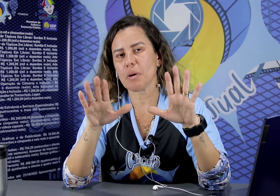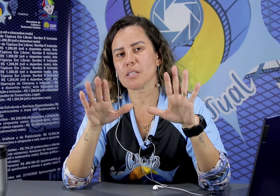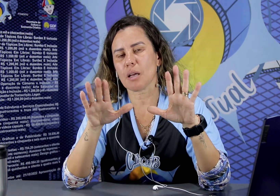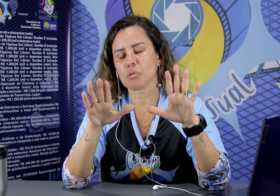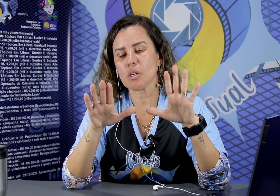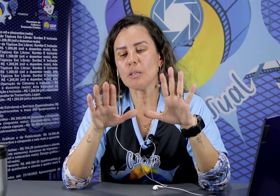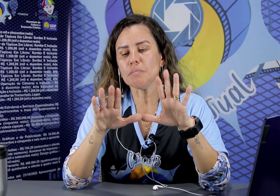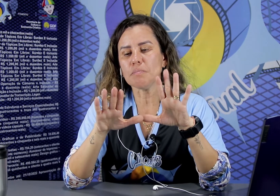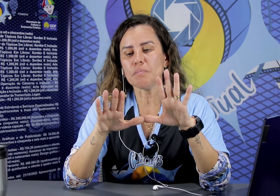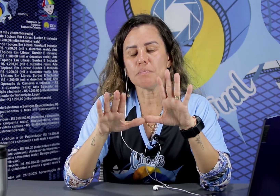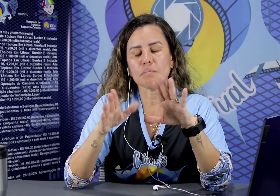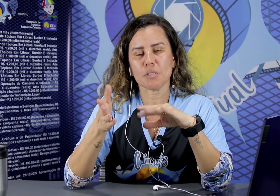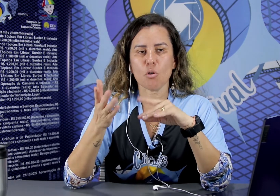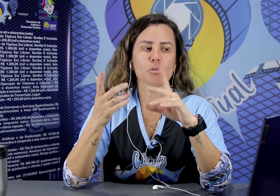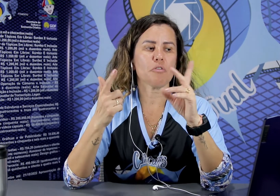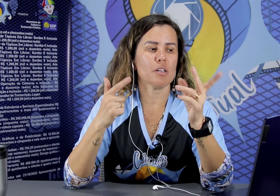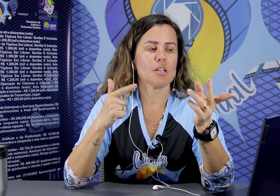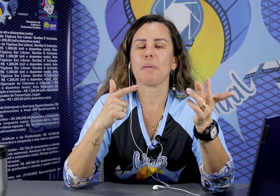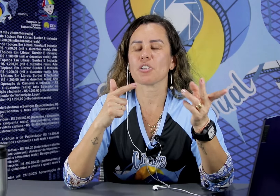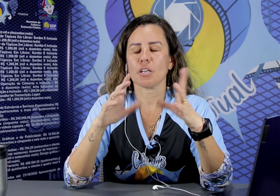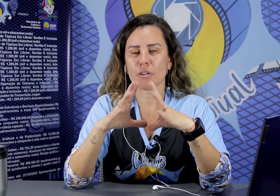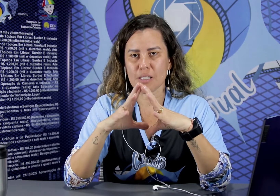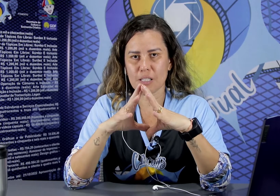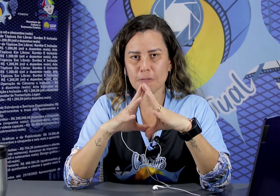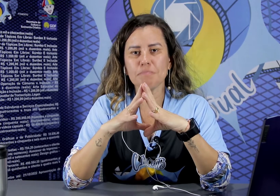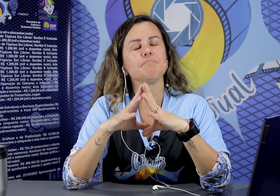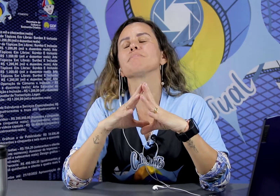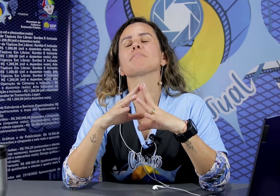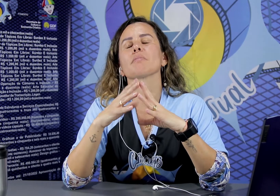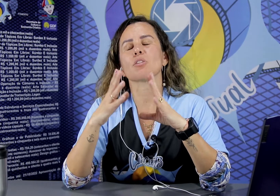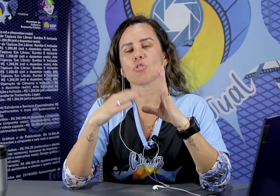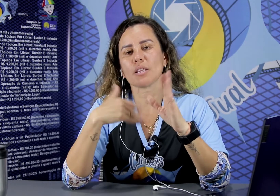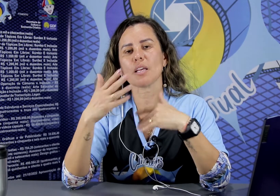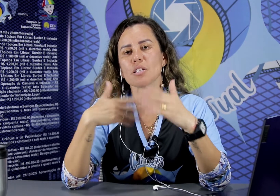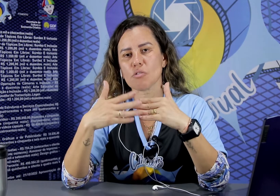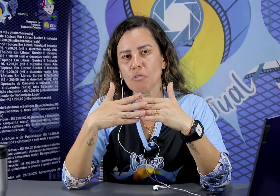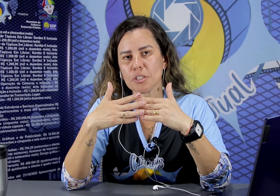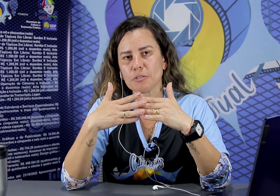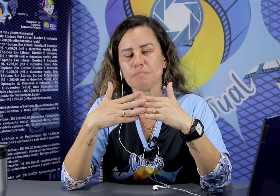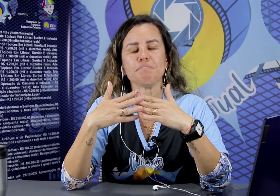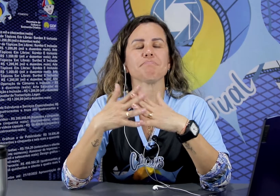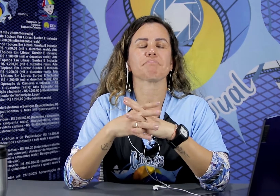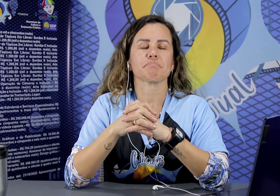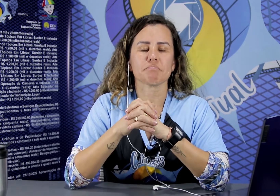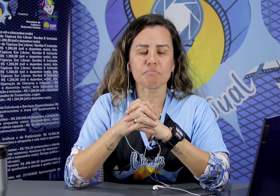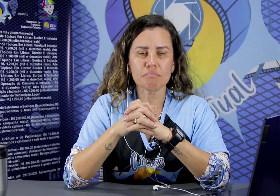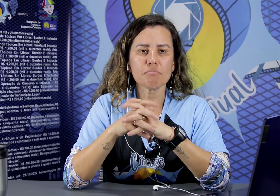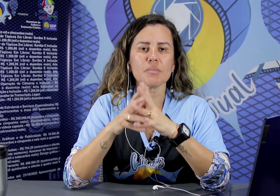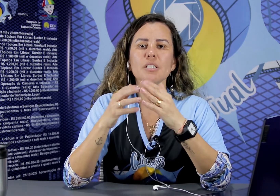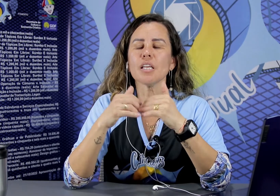temos. Mas como eu estou falando da parte da educação, isso já tem se desenvolvido. E temos